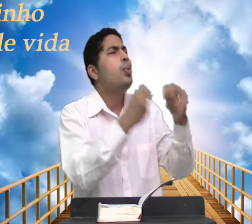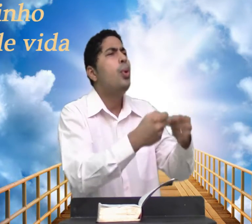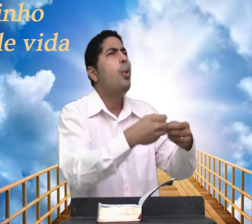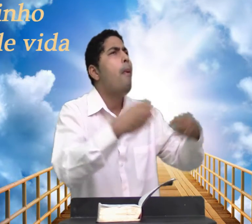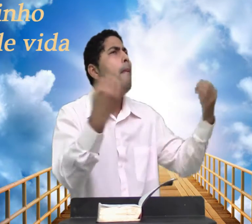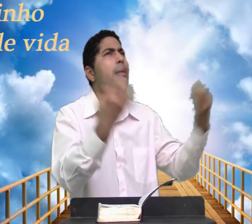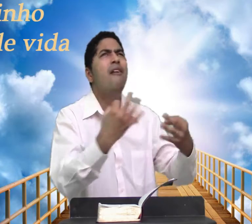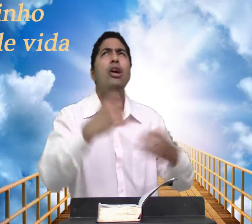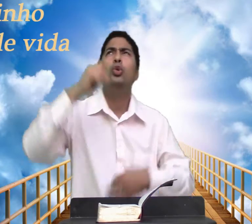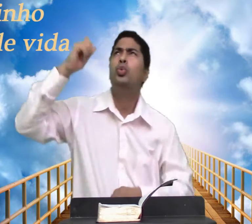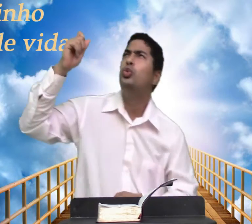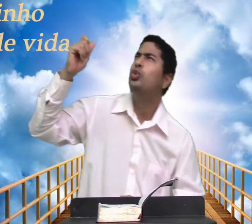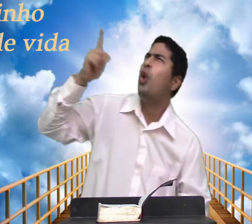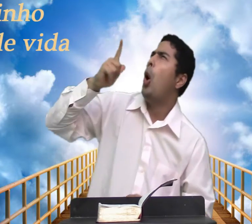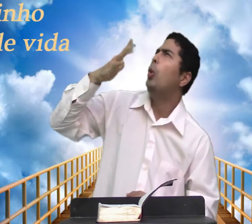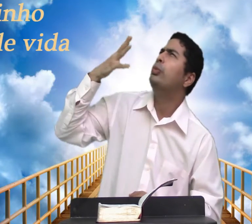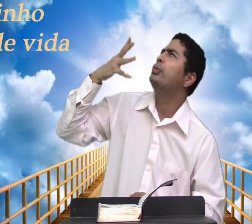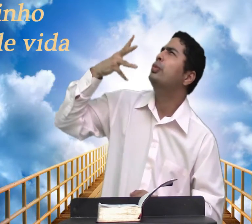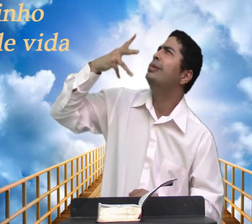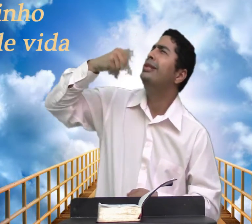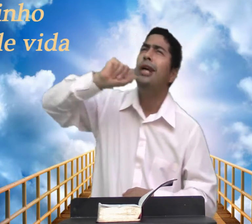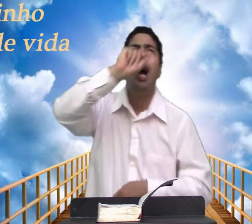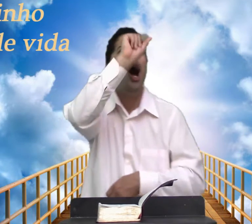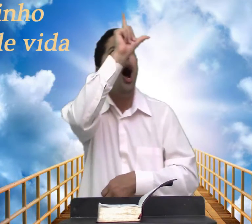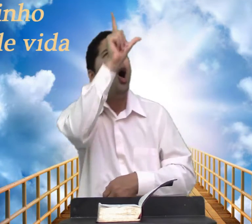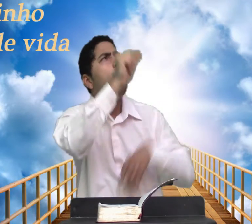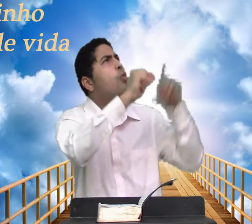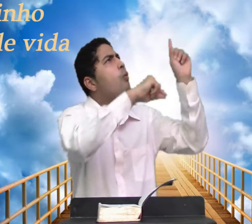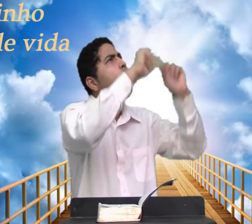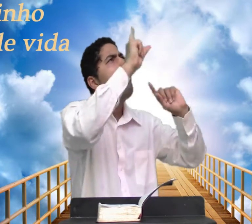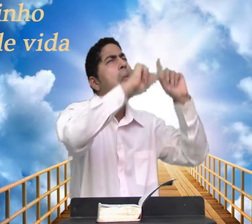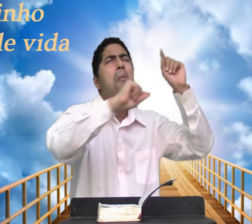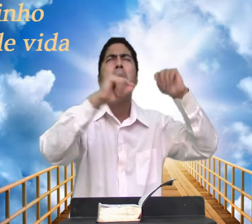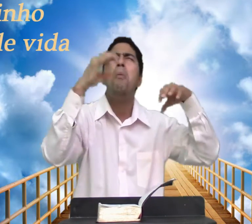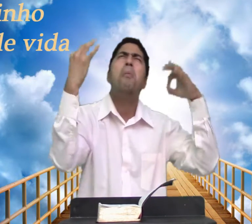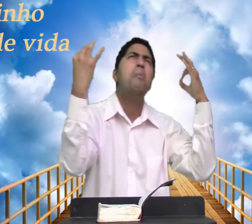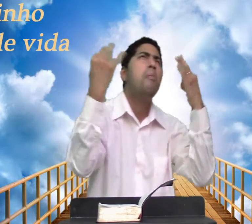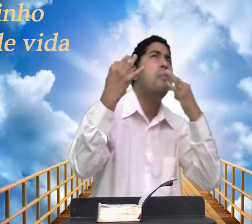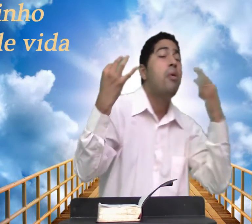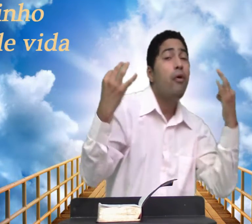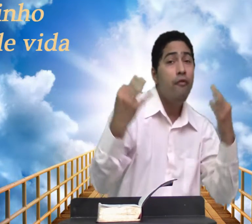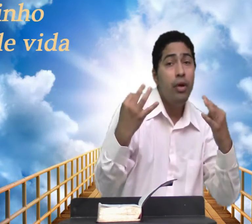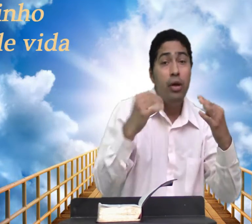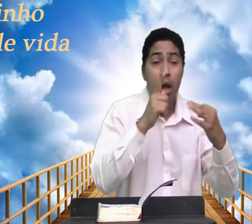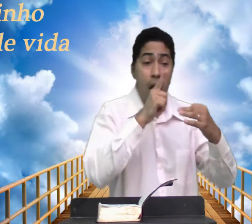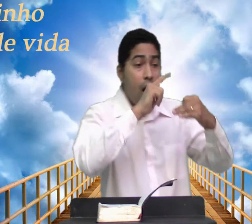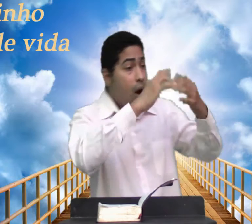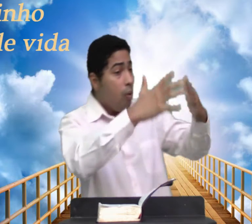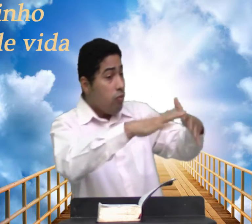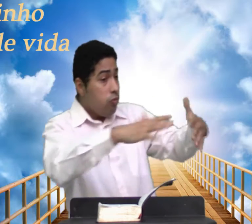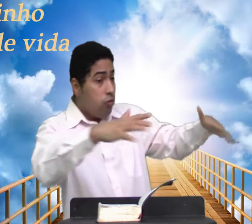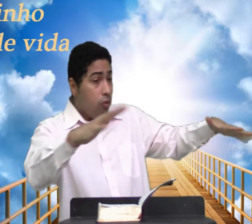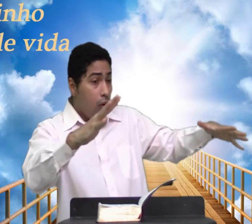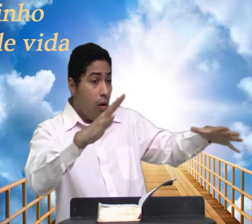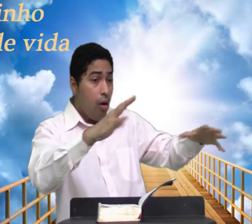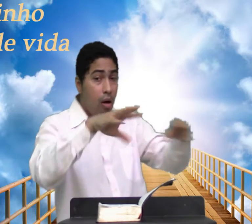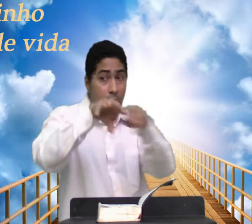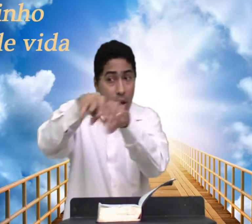perfeito. O sol, a lua e as estrelas foram perfeitas. Os mares, a parte seca,